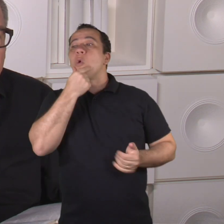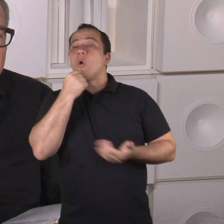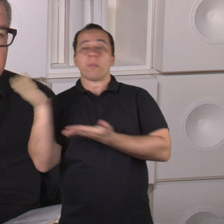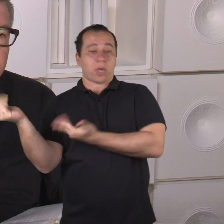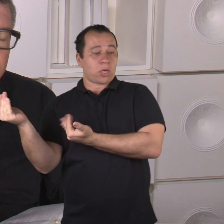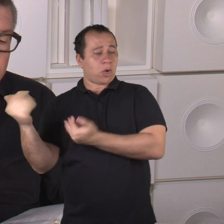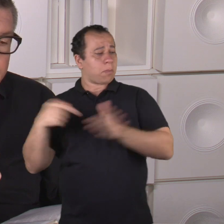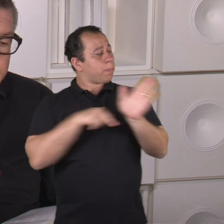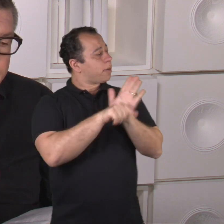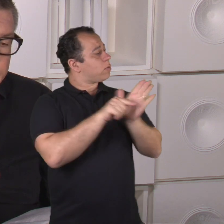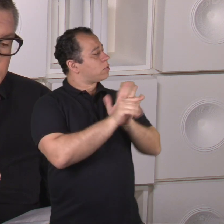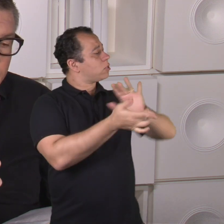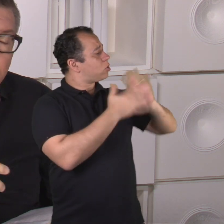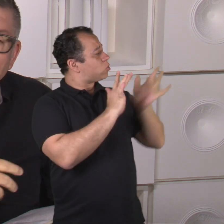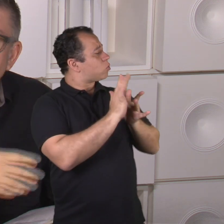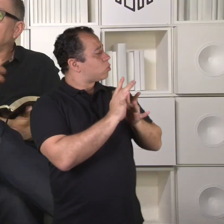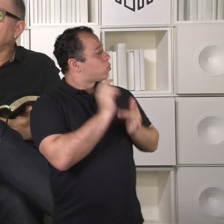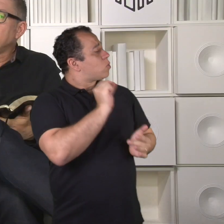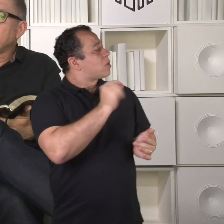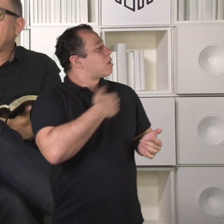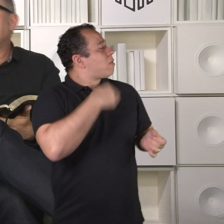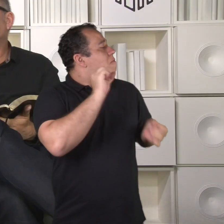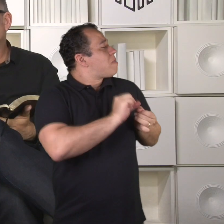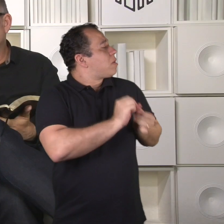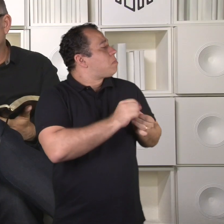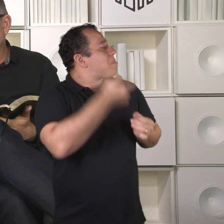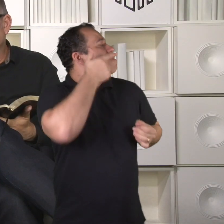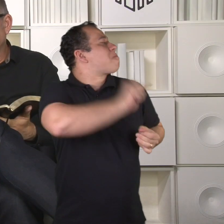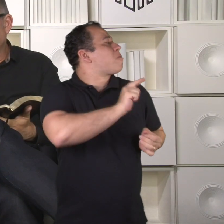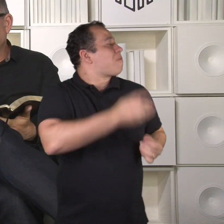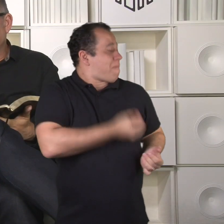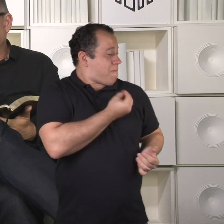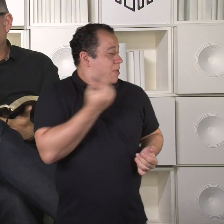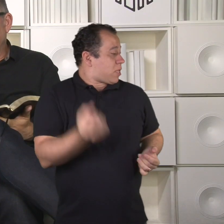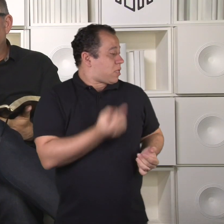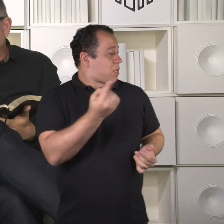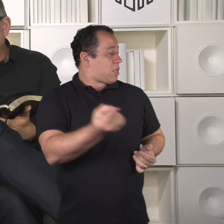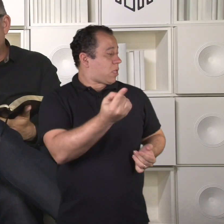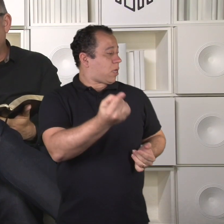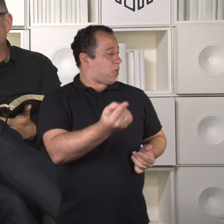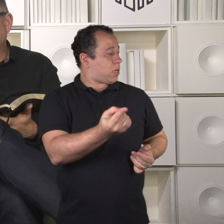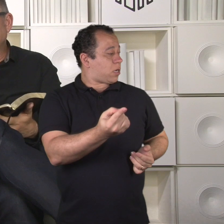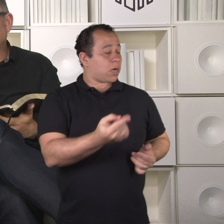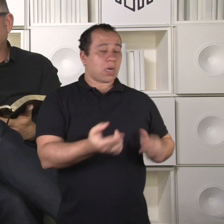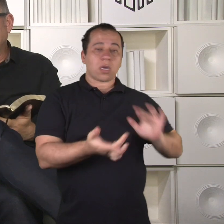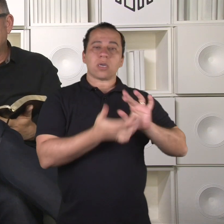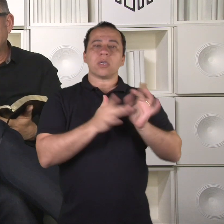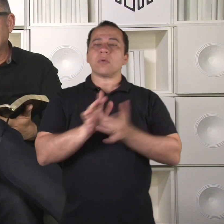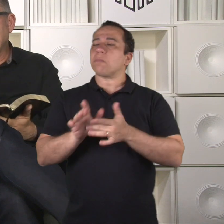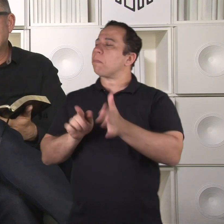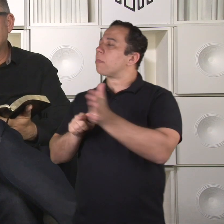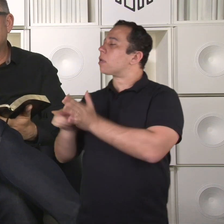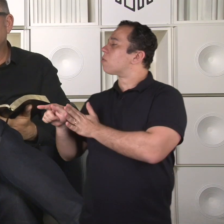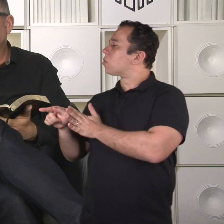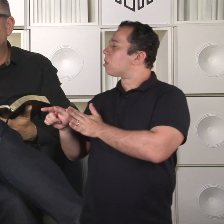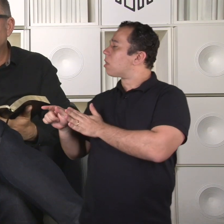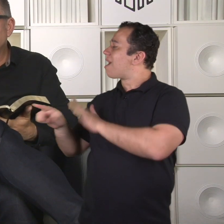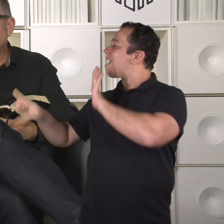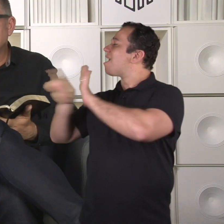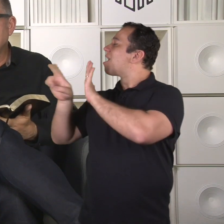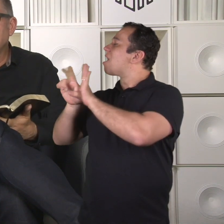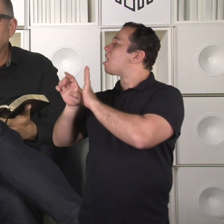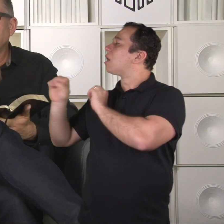lei? Aí ele diz assim: olha, eu cumpro todos os mandamentos. Essa ideia do fariseu, essa ideia